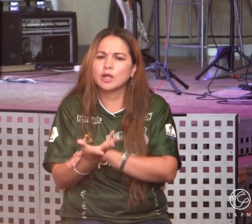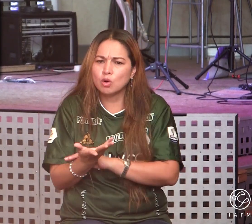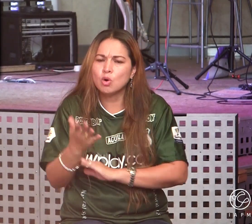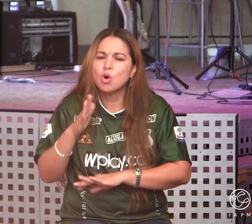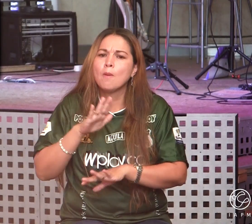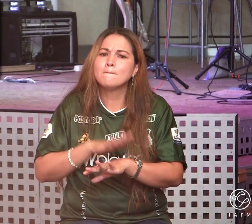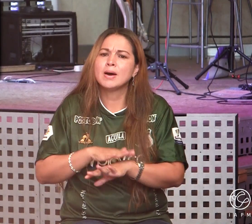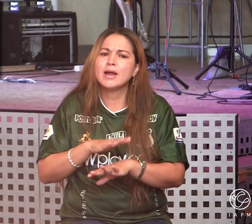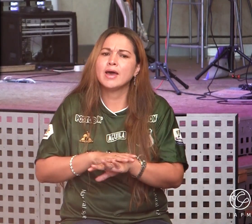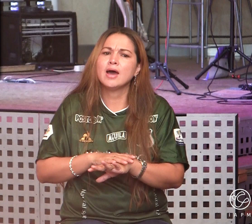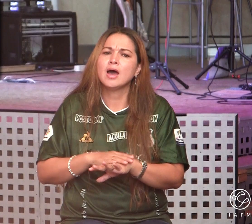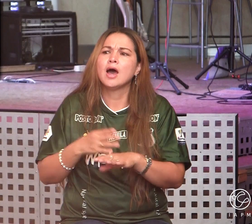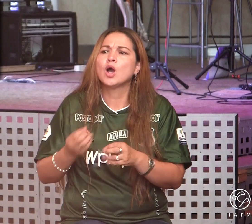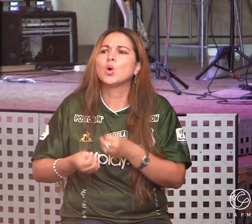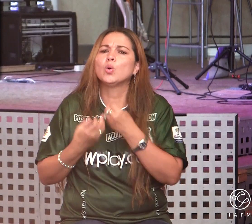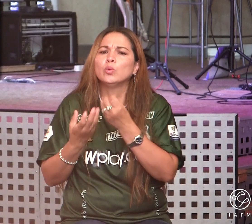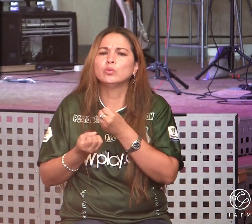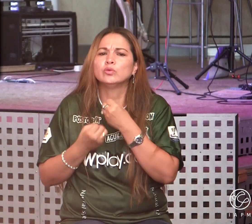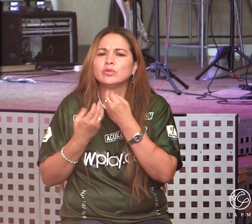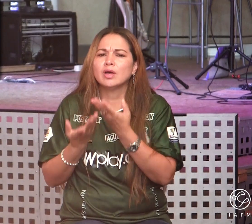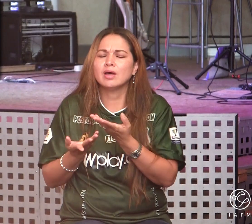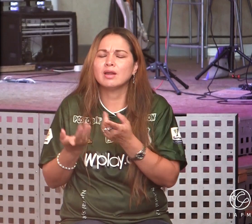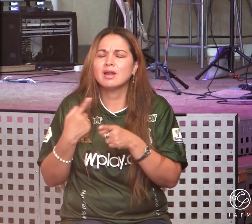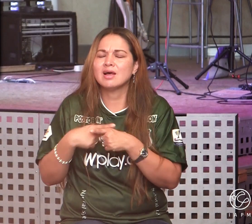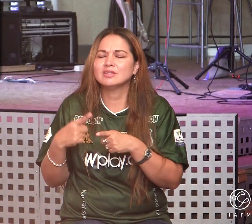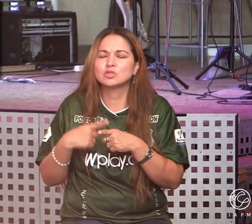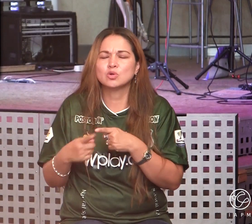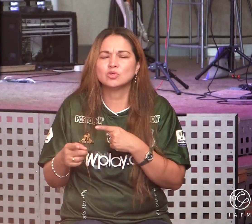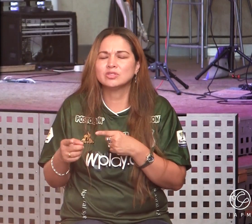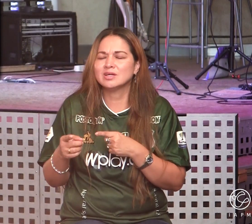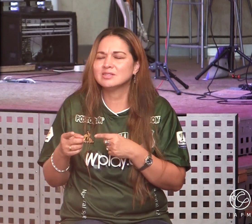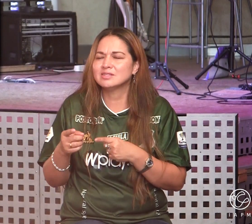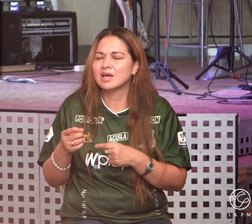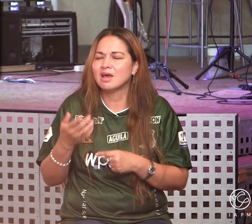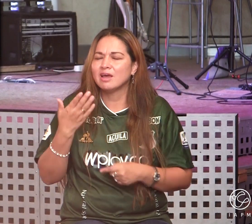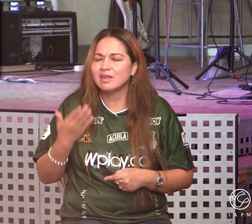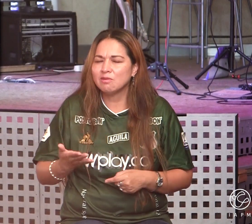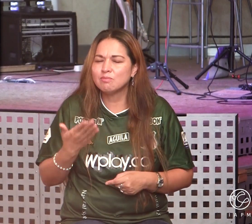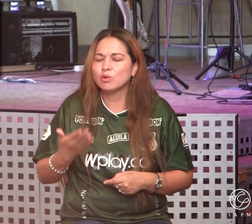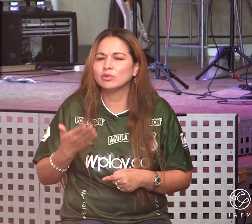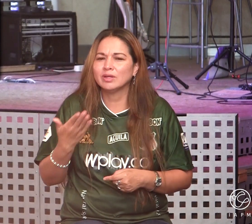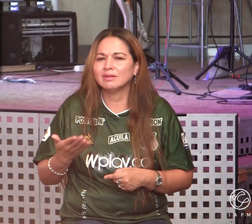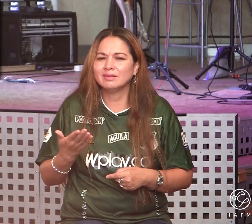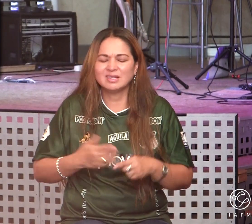Dios es expresar lo esencial, un lugar para ser, un lugar